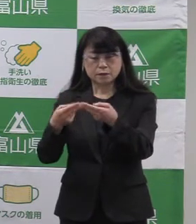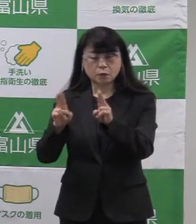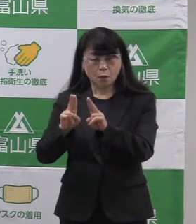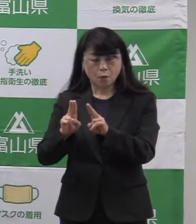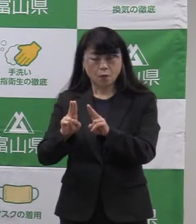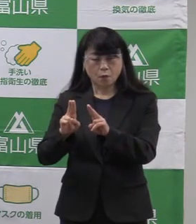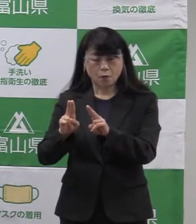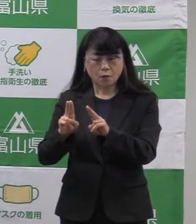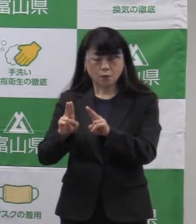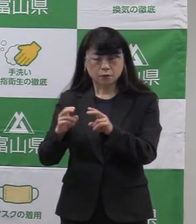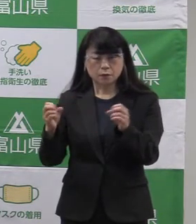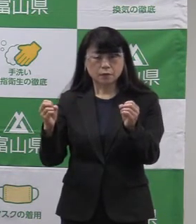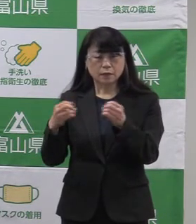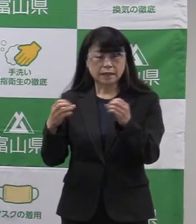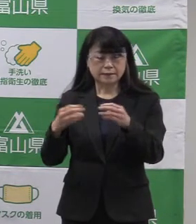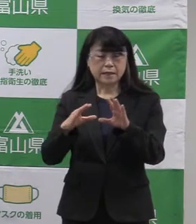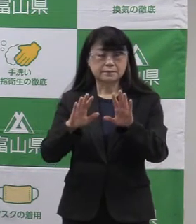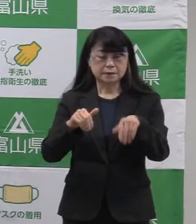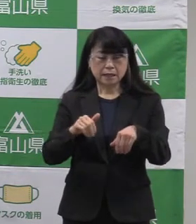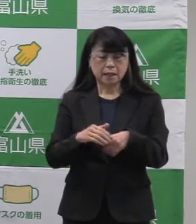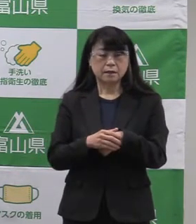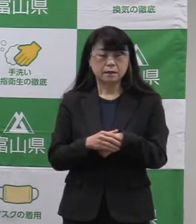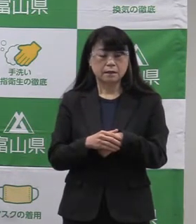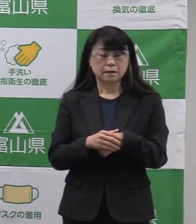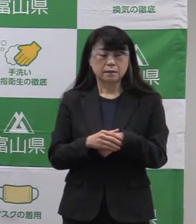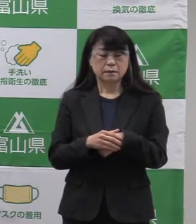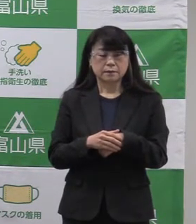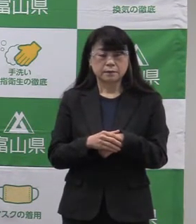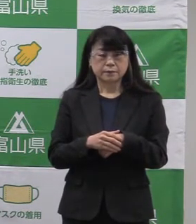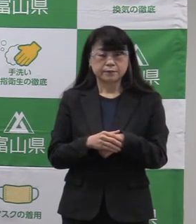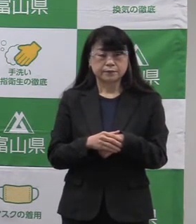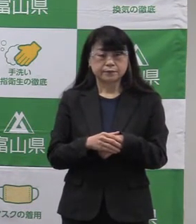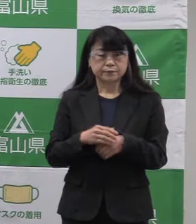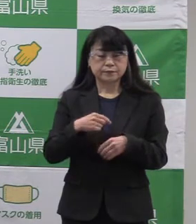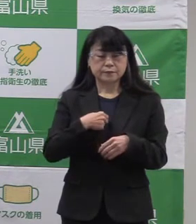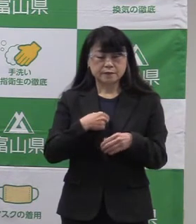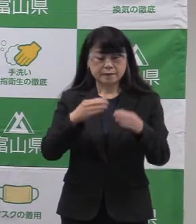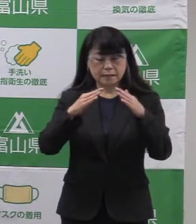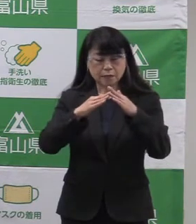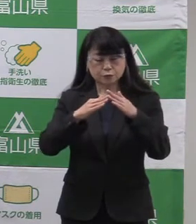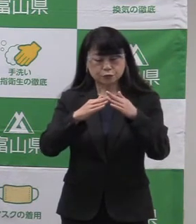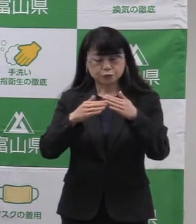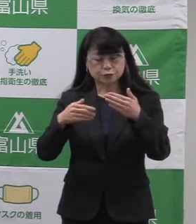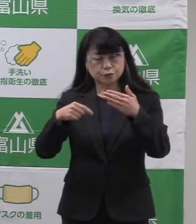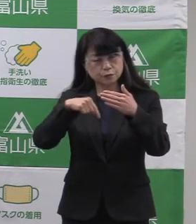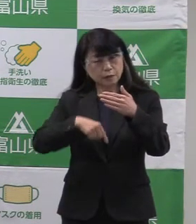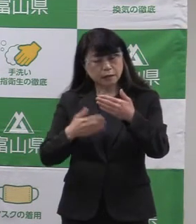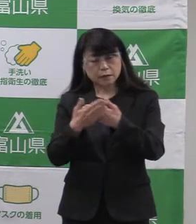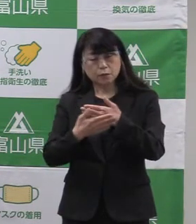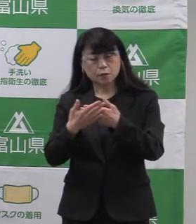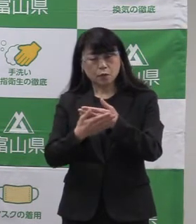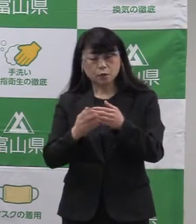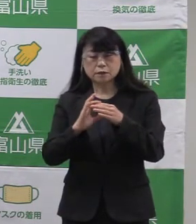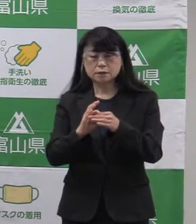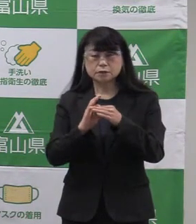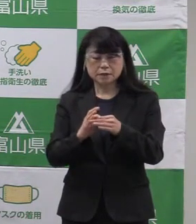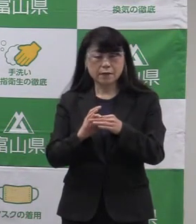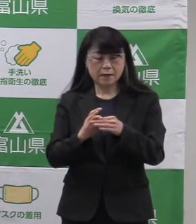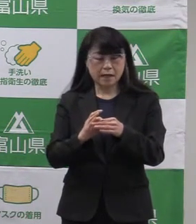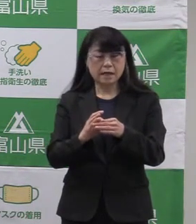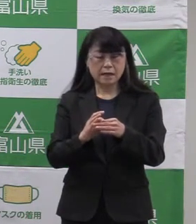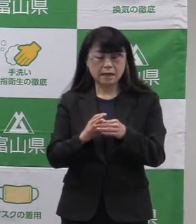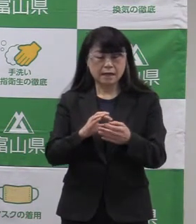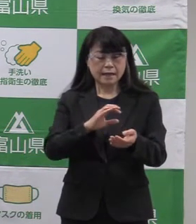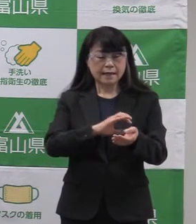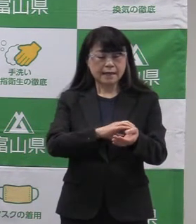お話がありました。あそこでも医師会さんからありましたように、自宅療養につきましては、各分子医師会